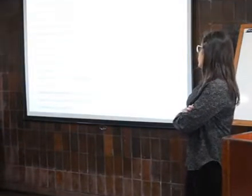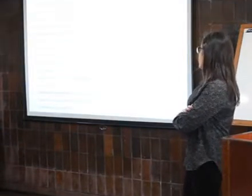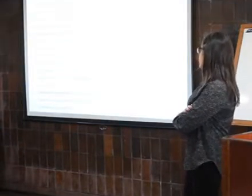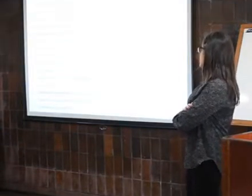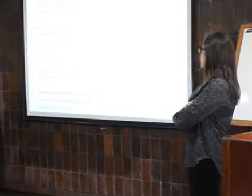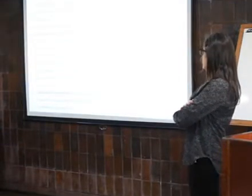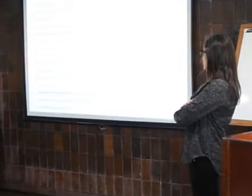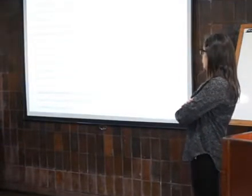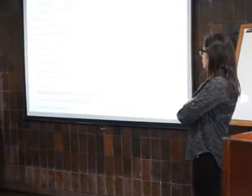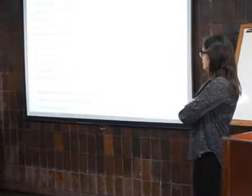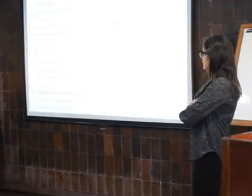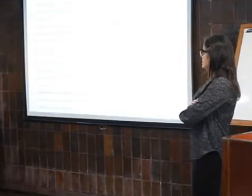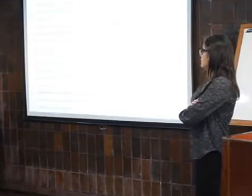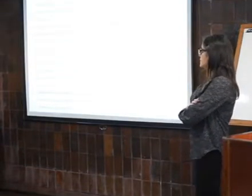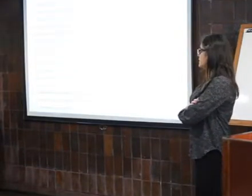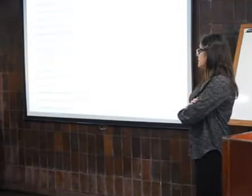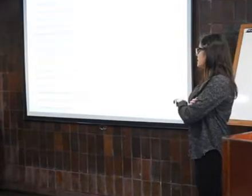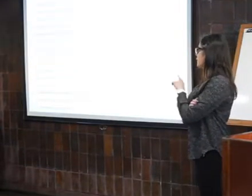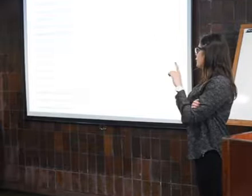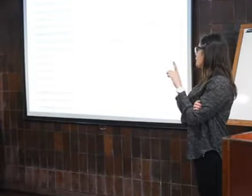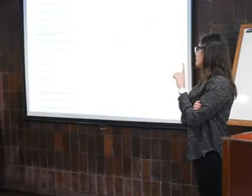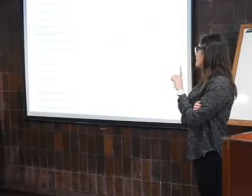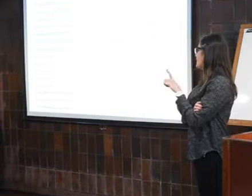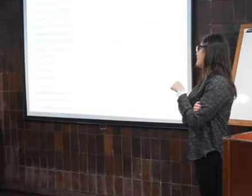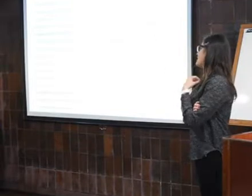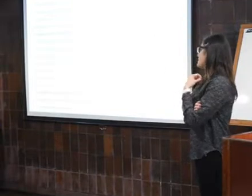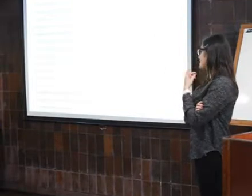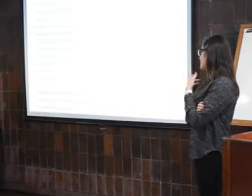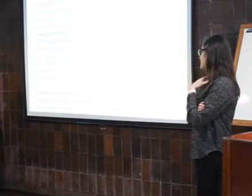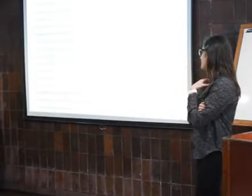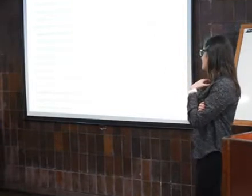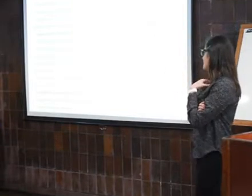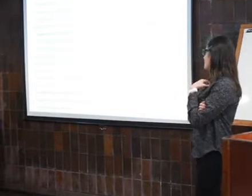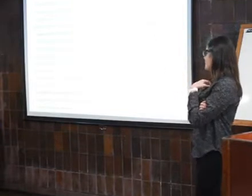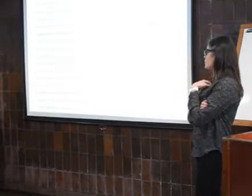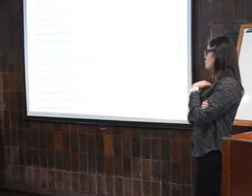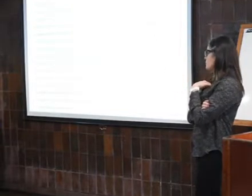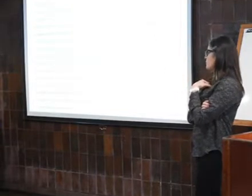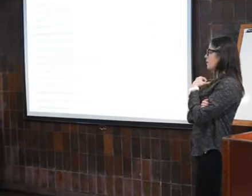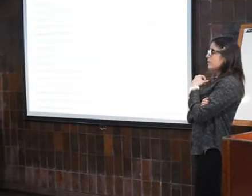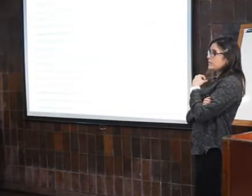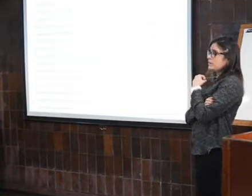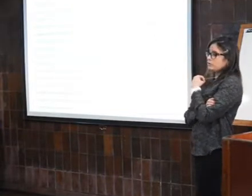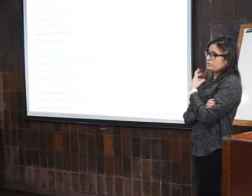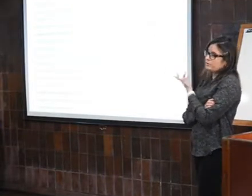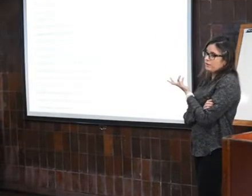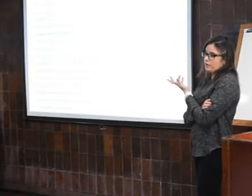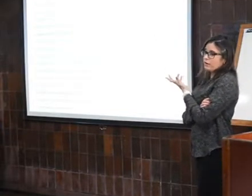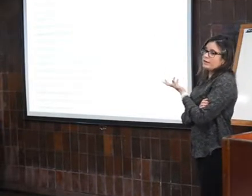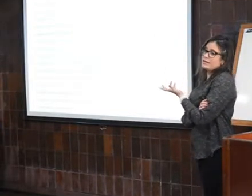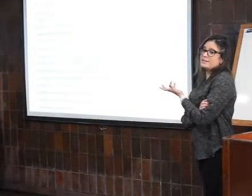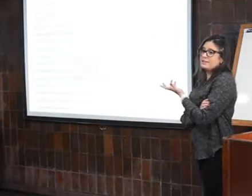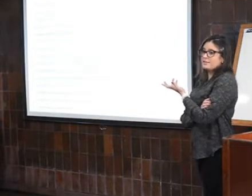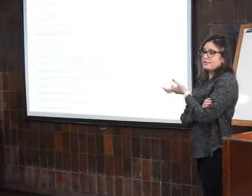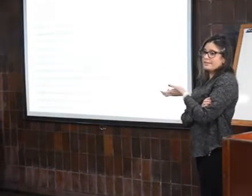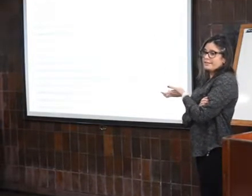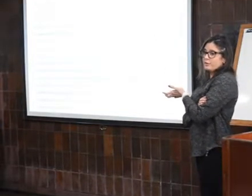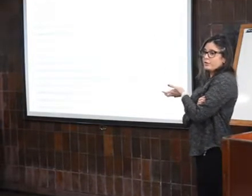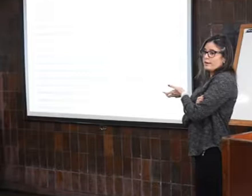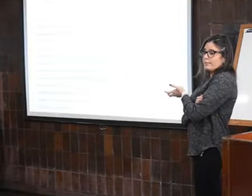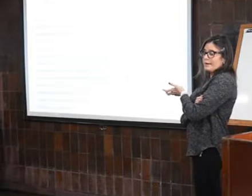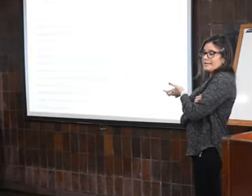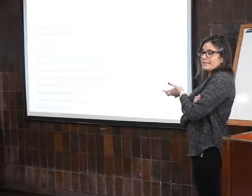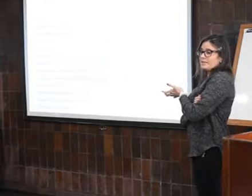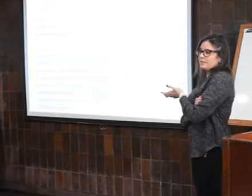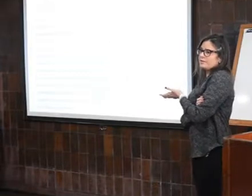las acciones contenidas no implica que necesariamente también hace parte procesados a lo que decía la